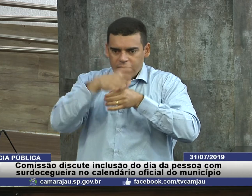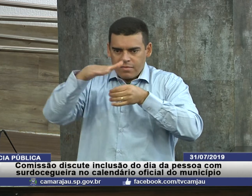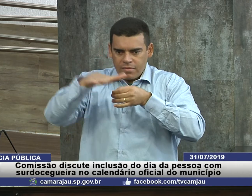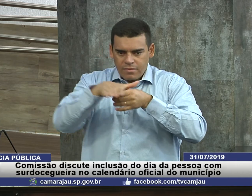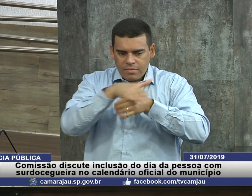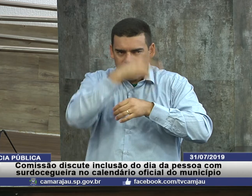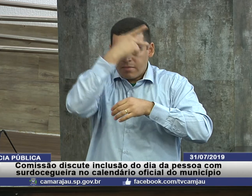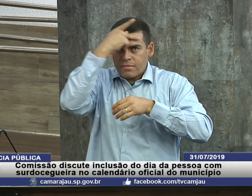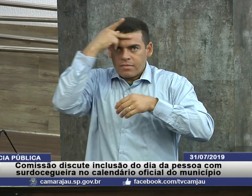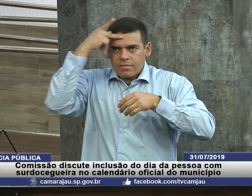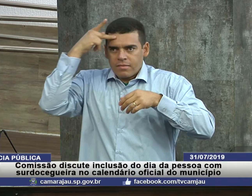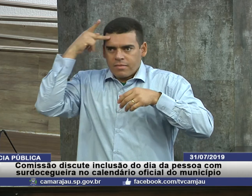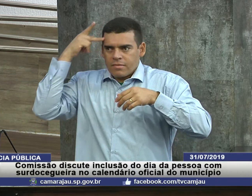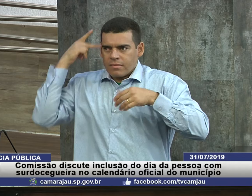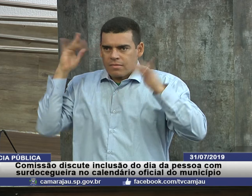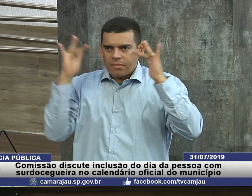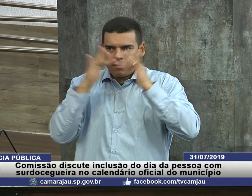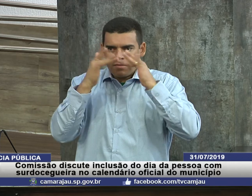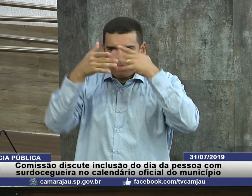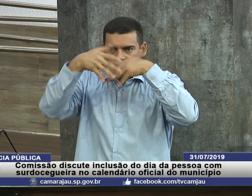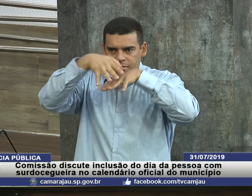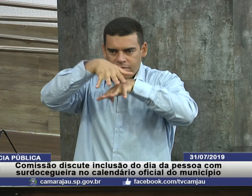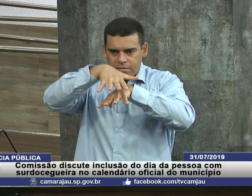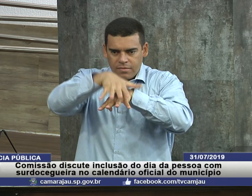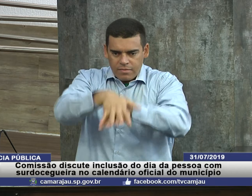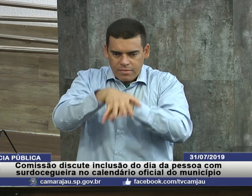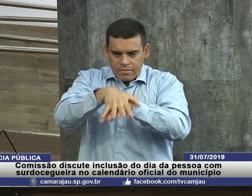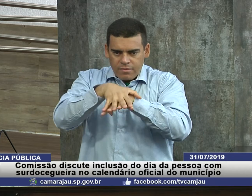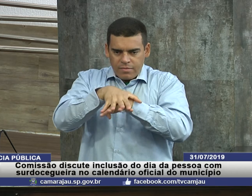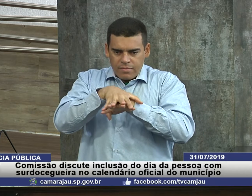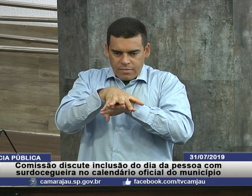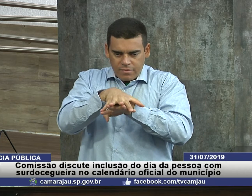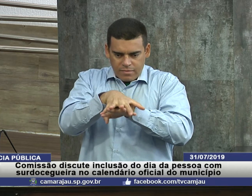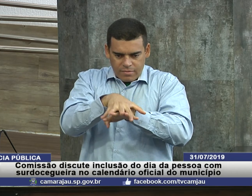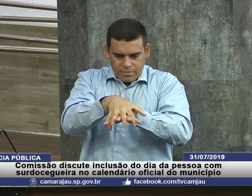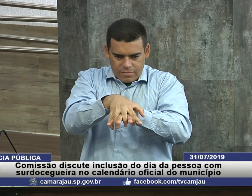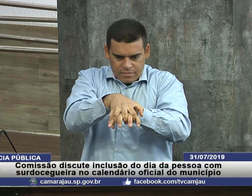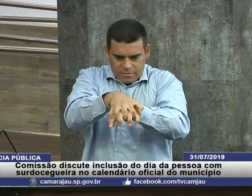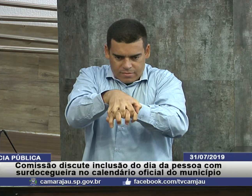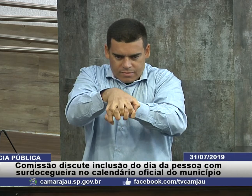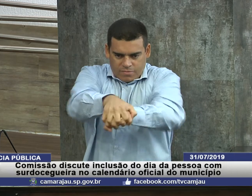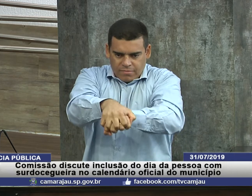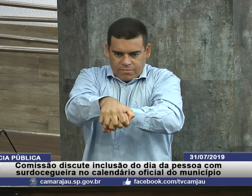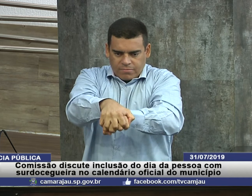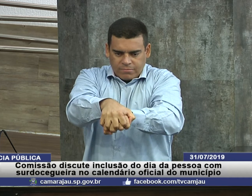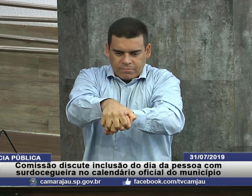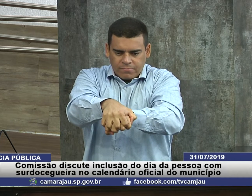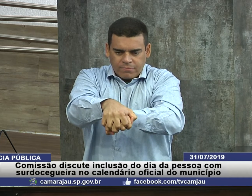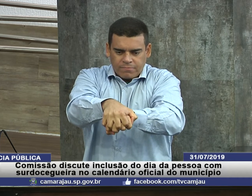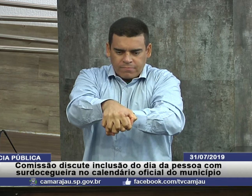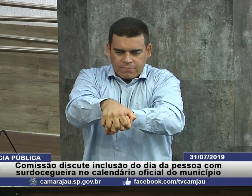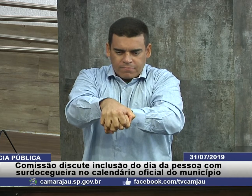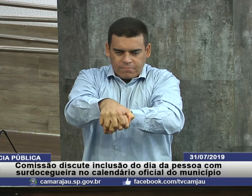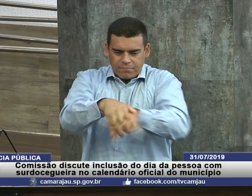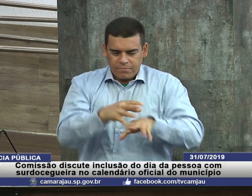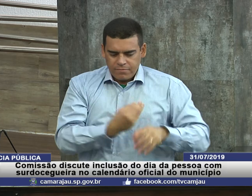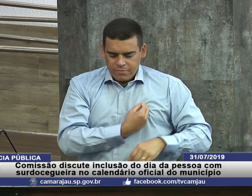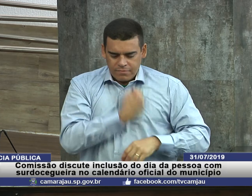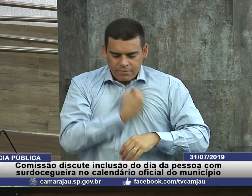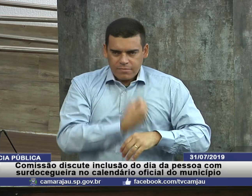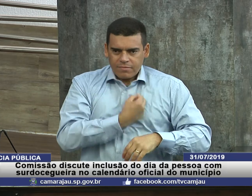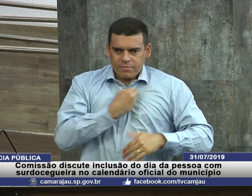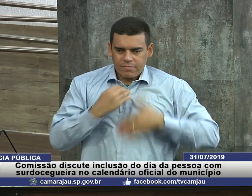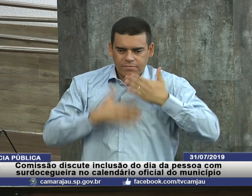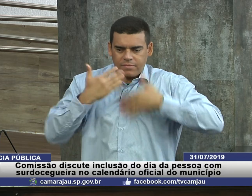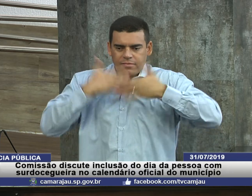participar do nosso casamento. A igreja estava lotada, vivi um casamento que eu queria ter vivido e foi um enlace